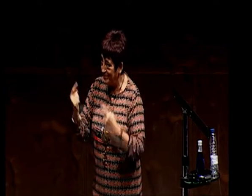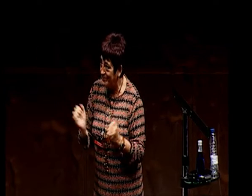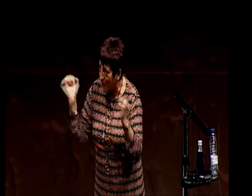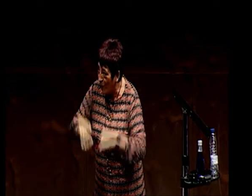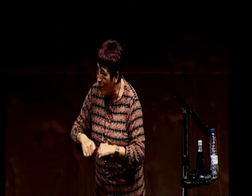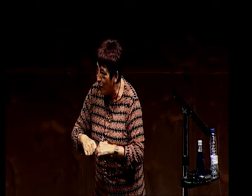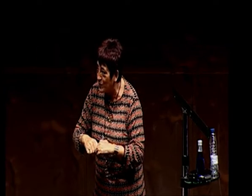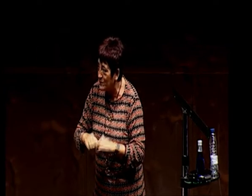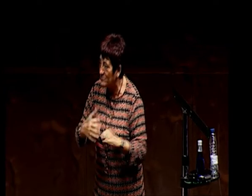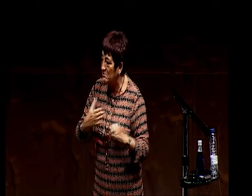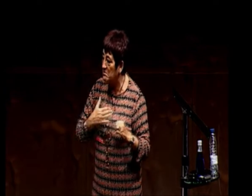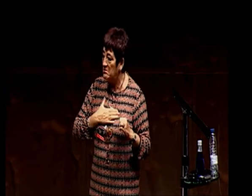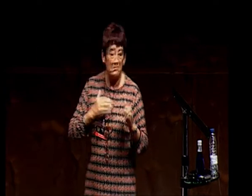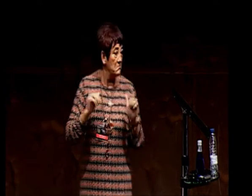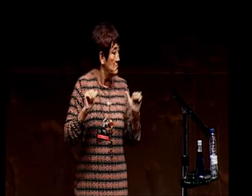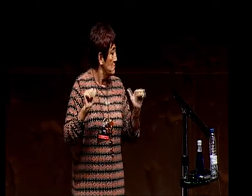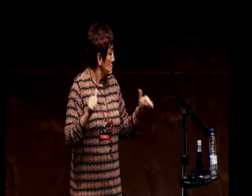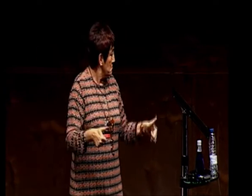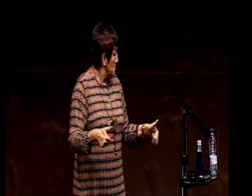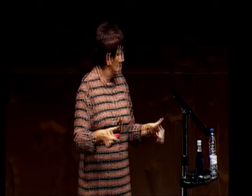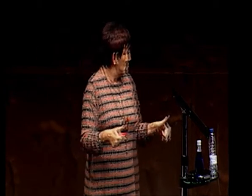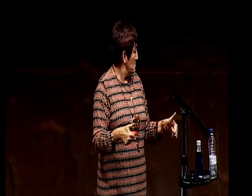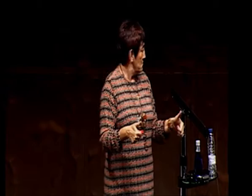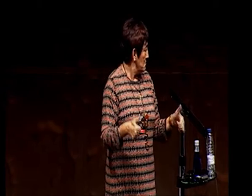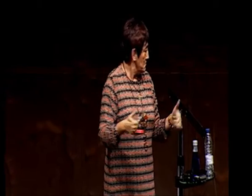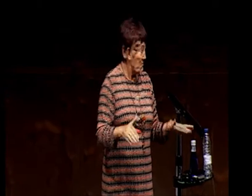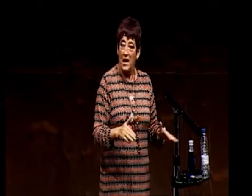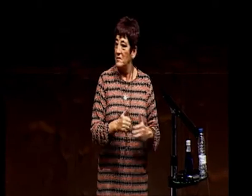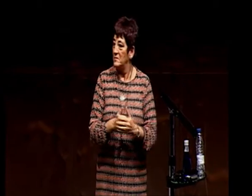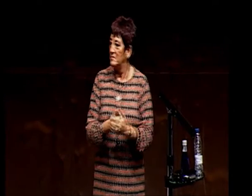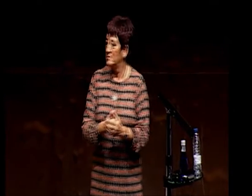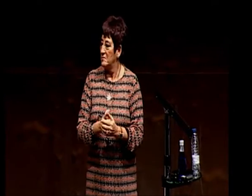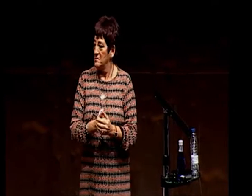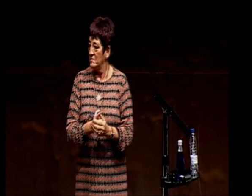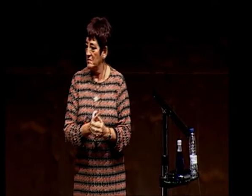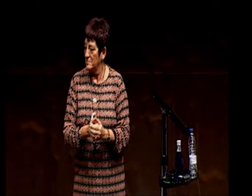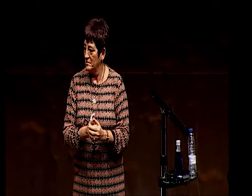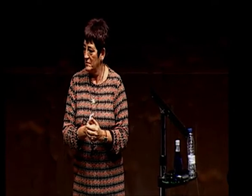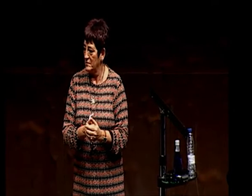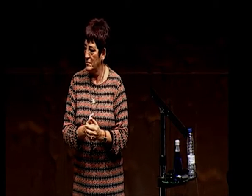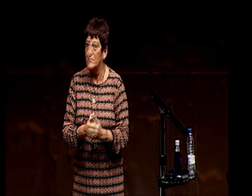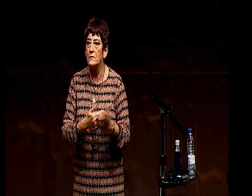antes pues o cambiamos O cedemos Nuestro turno pues para dar oportunidad a más